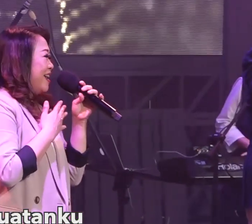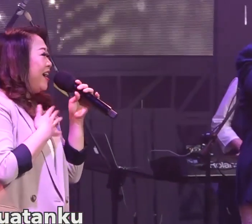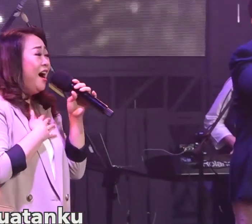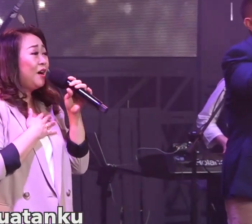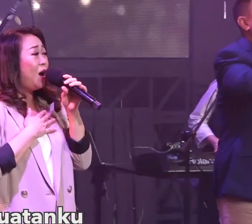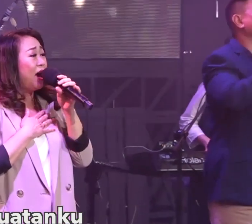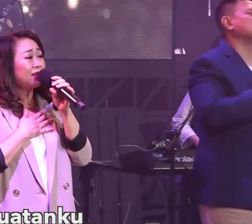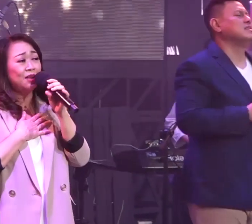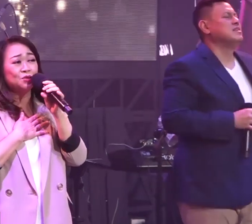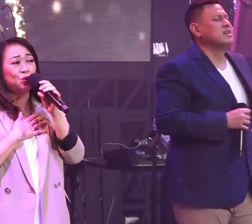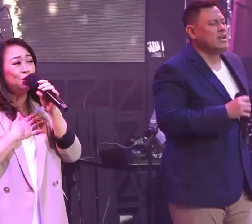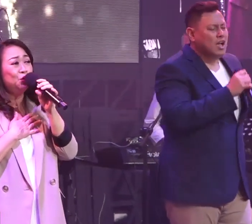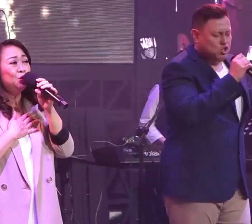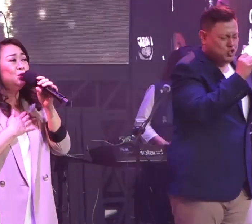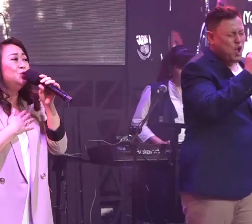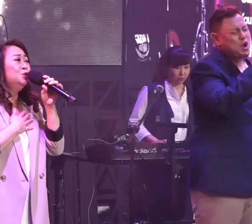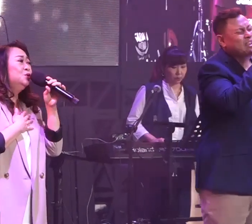kekuatanku,